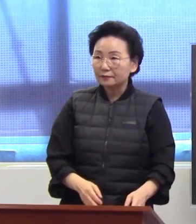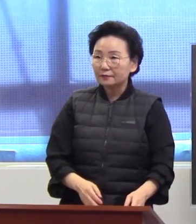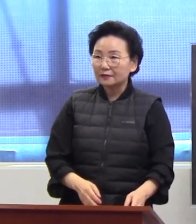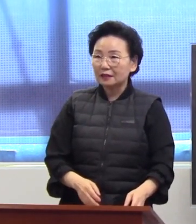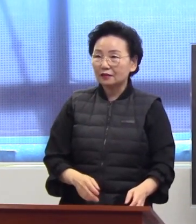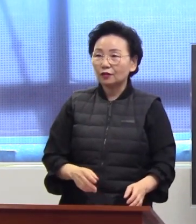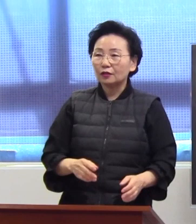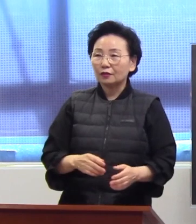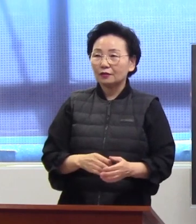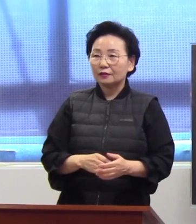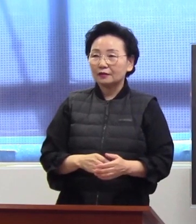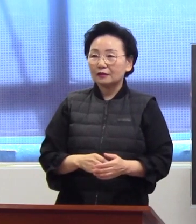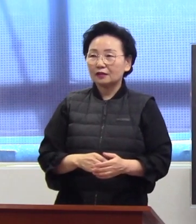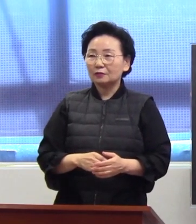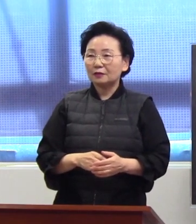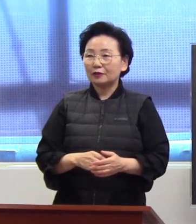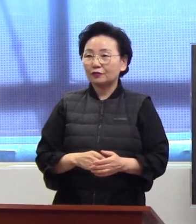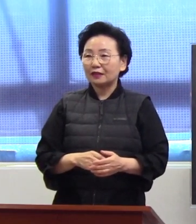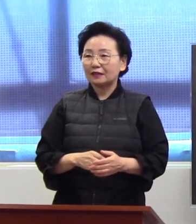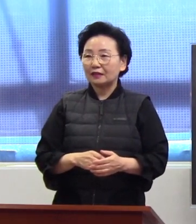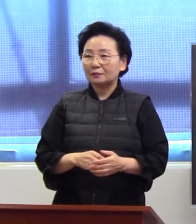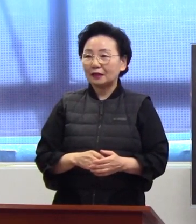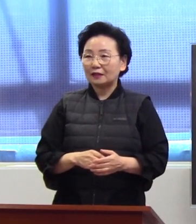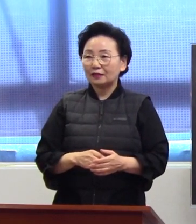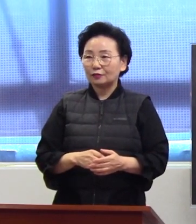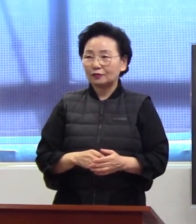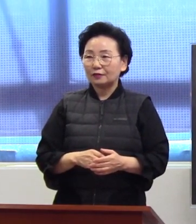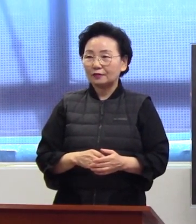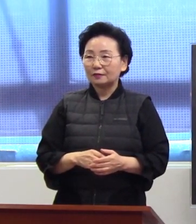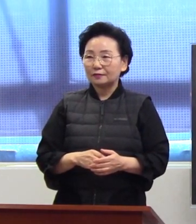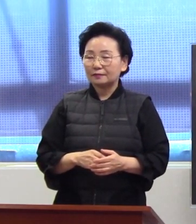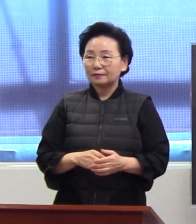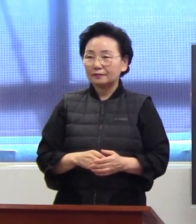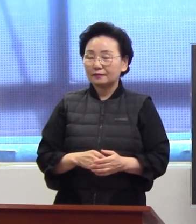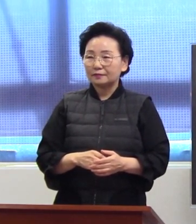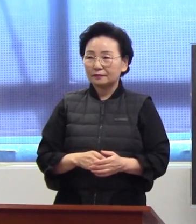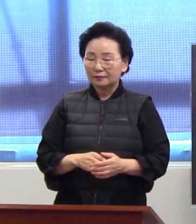동기부여이네요. 동기부여. 꺼요? 지금 예배 중이라서 받아가지고 예배 중이다. 끌게요.